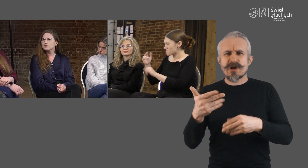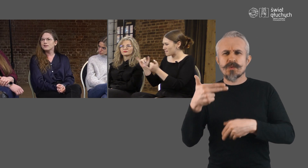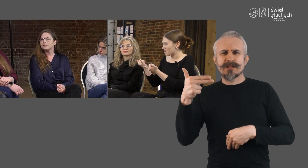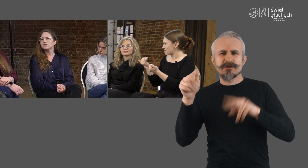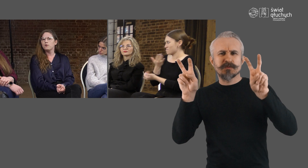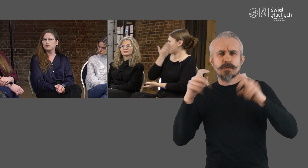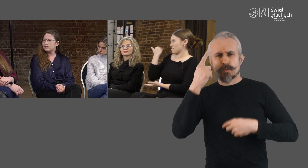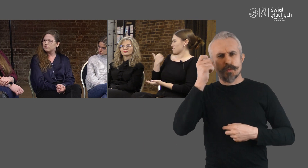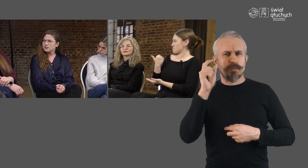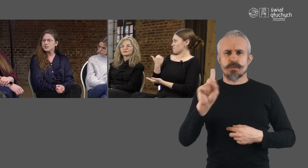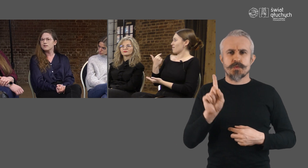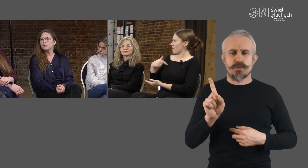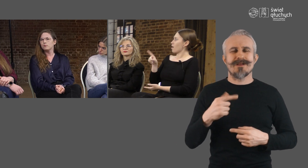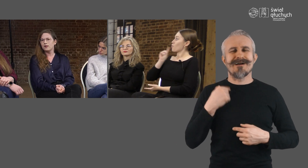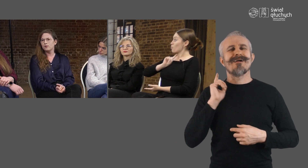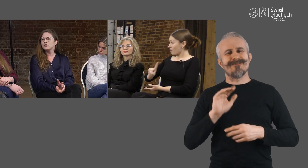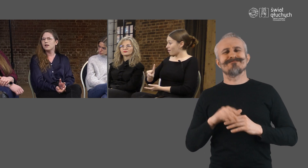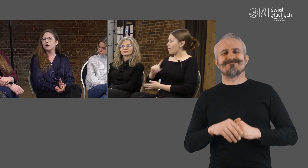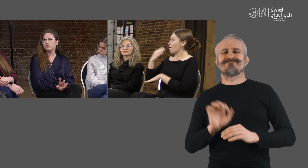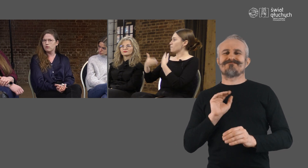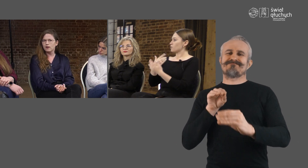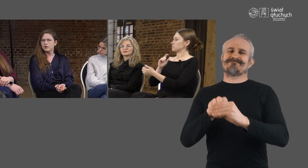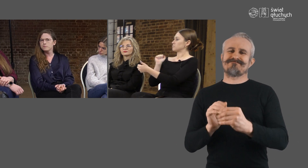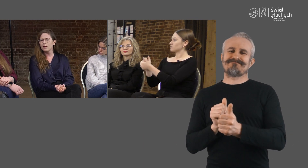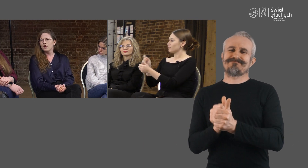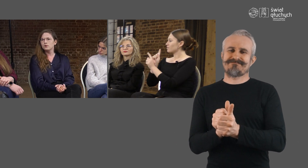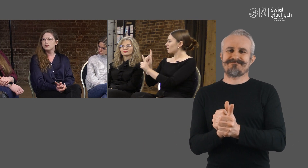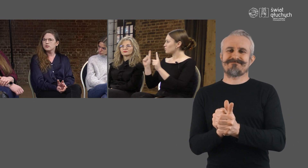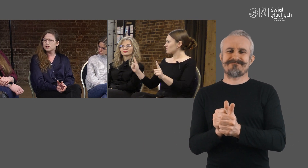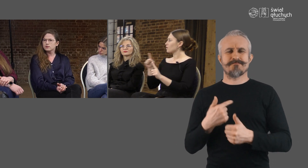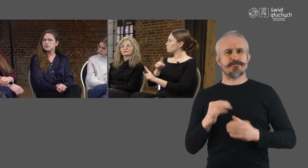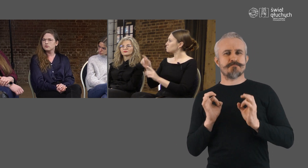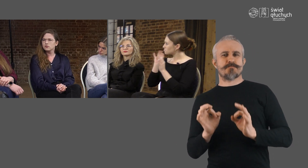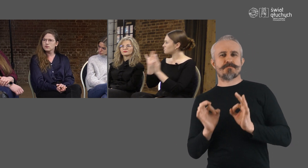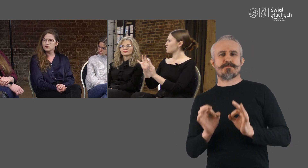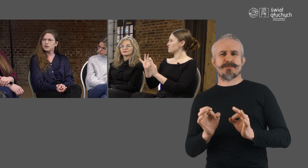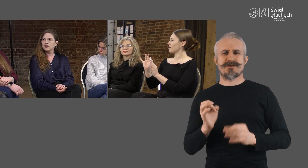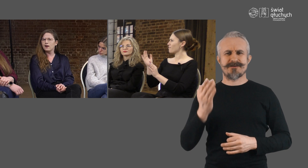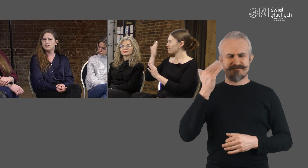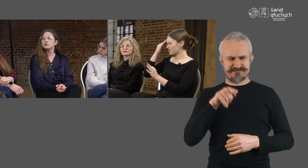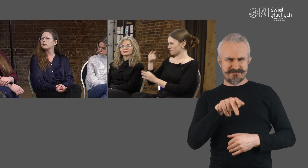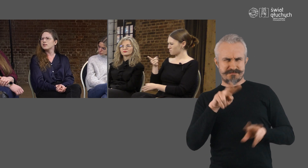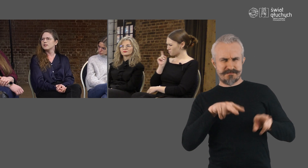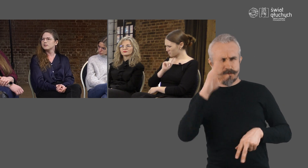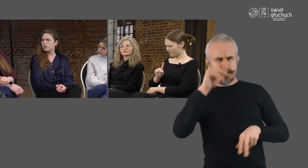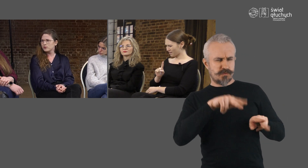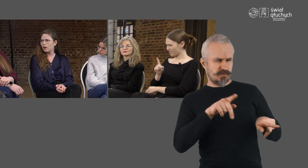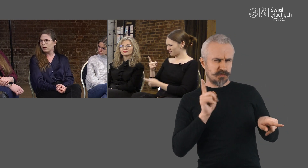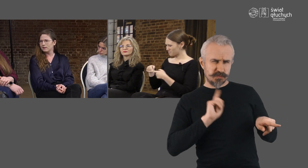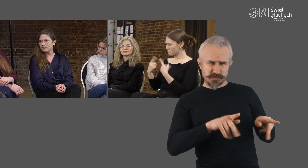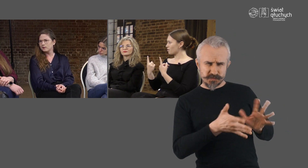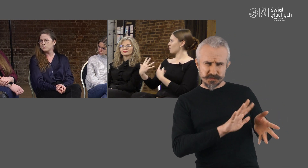Bardzo dobrze zaczęłam udawać, aż trafiłam na nauczyciela z powołaniem, który widział, że coś udaje, ale nieskutecznie.